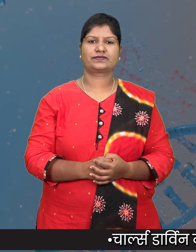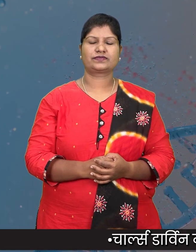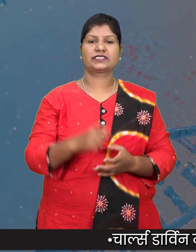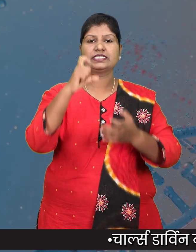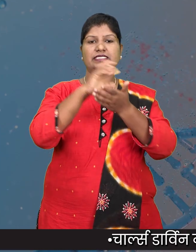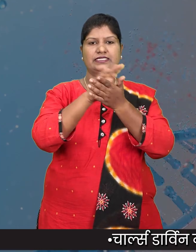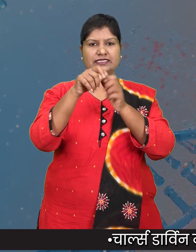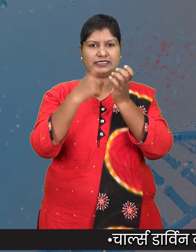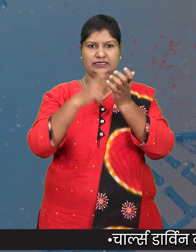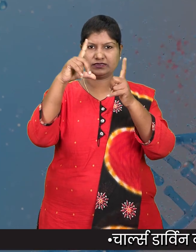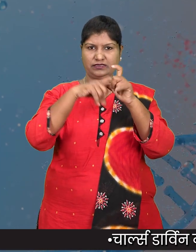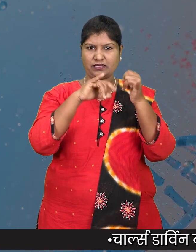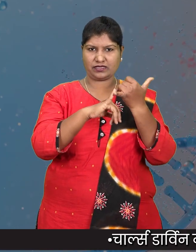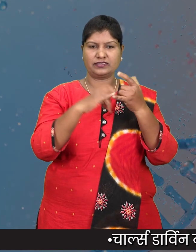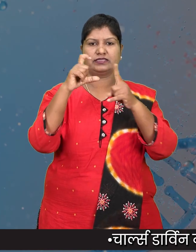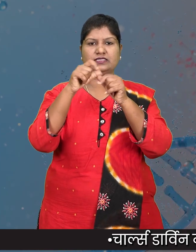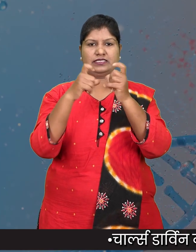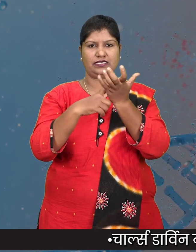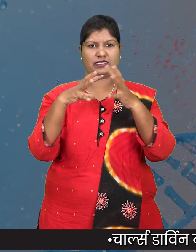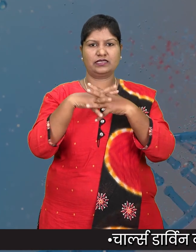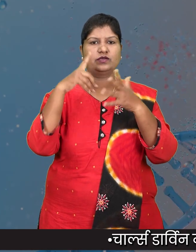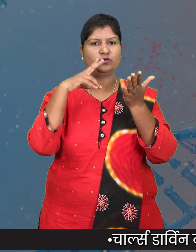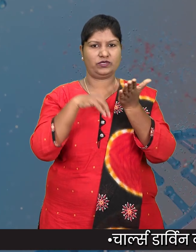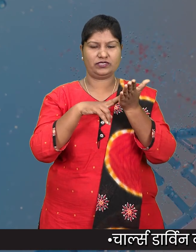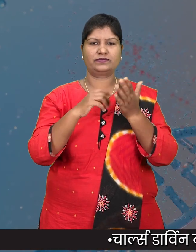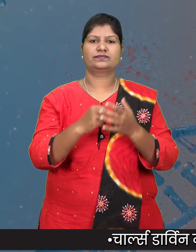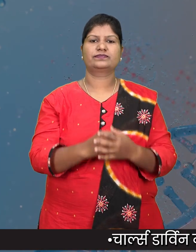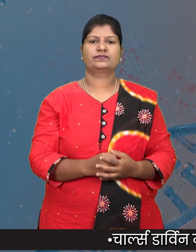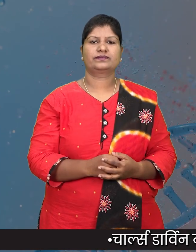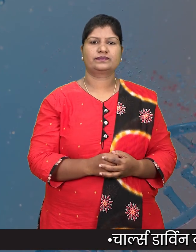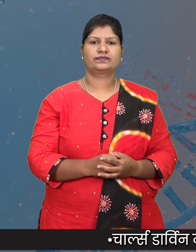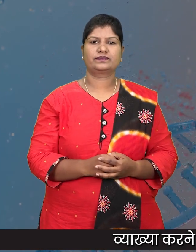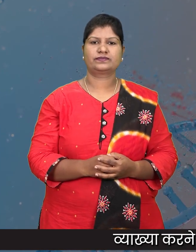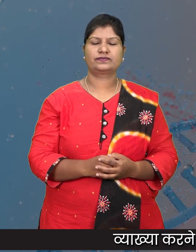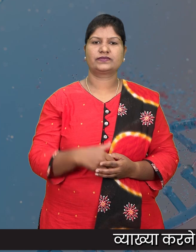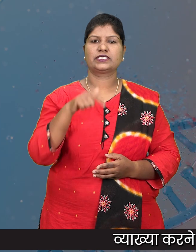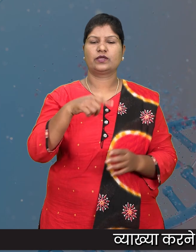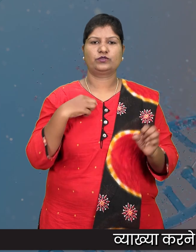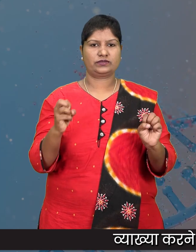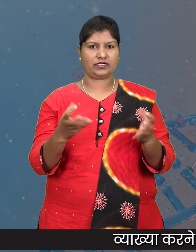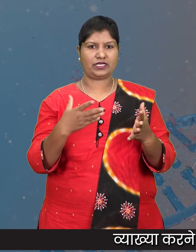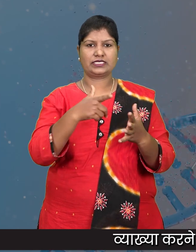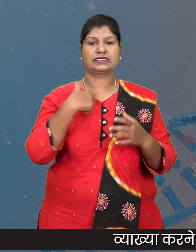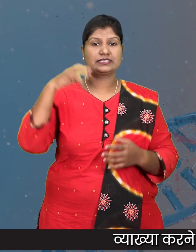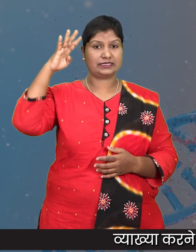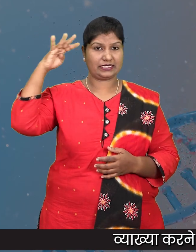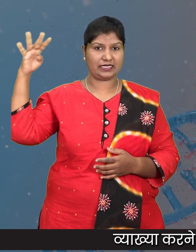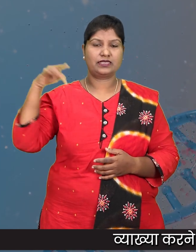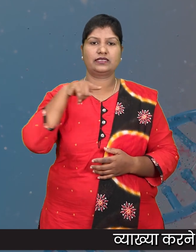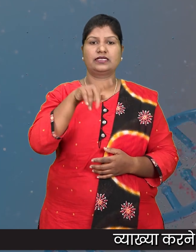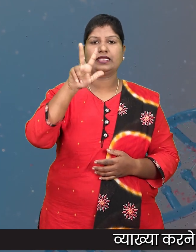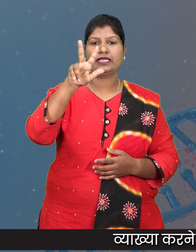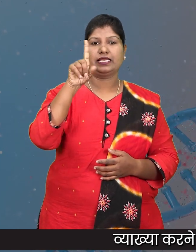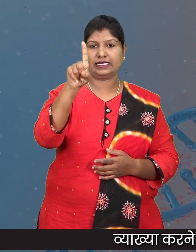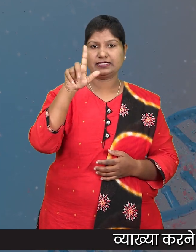चार्ल्स डार्विन ने 1859 में विकास के संभावित तंत्र की व्याख्या करने के लिए एक